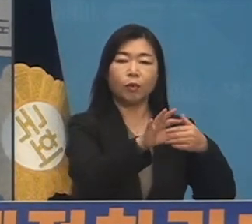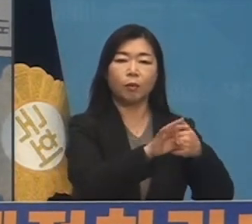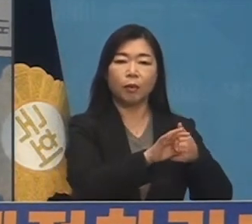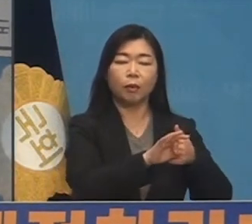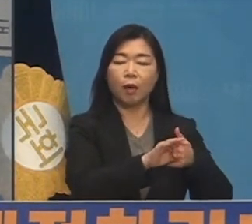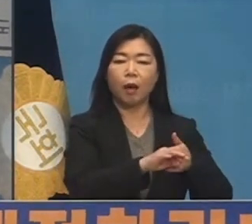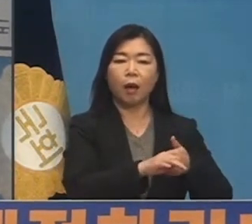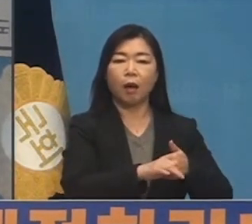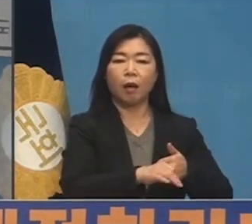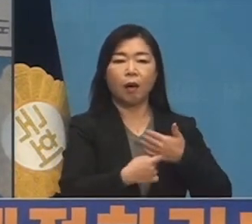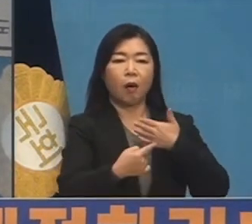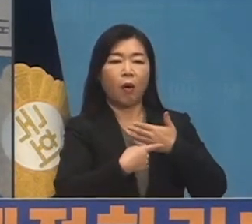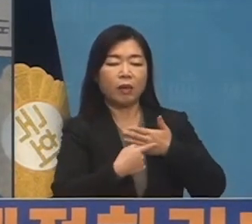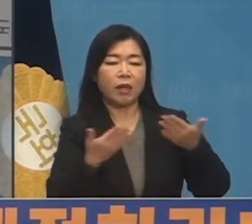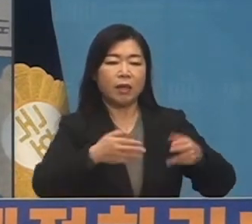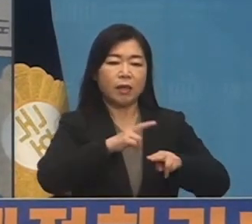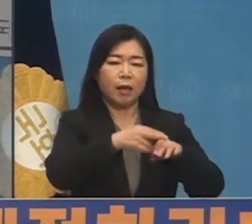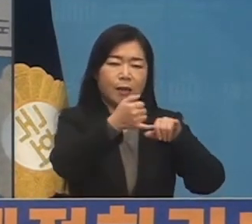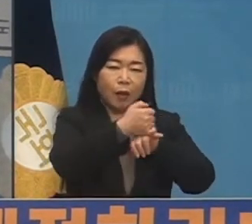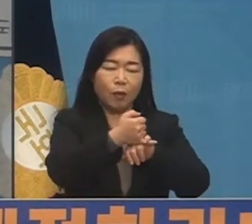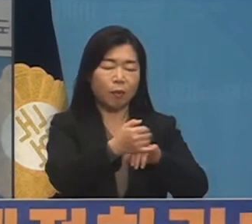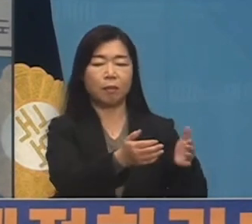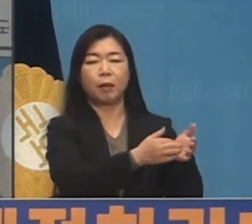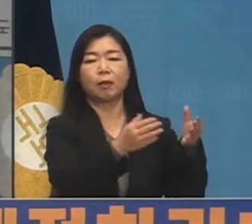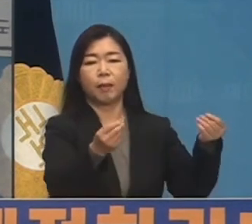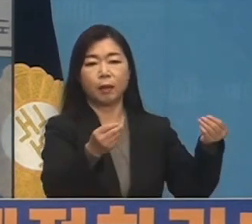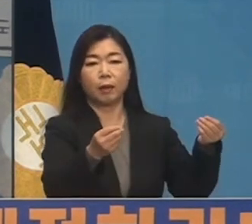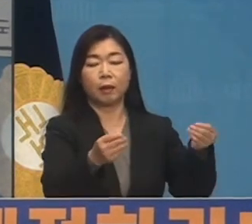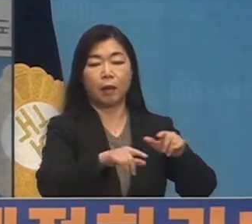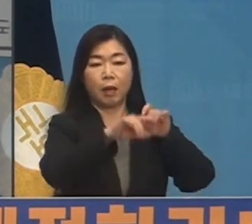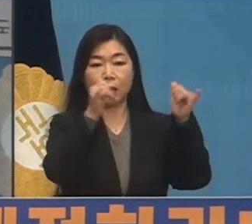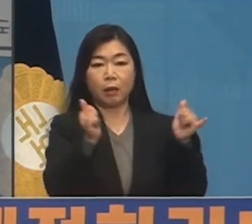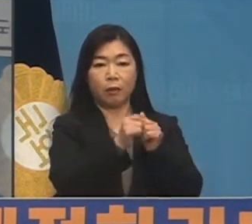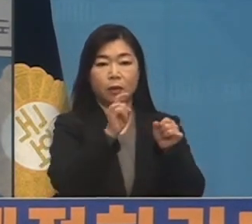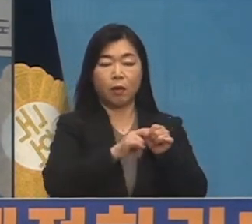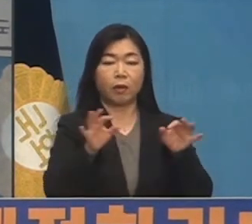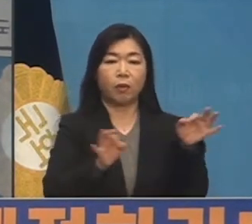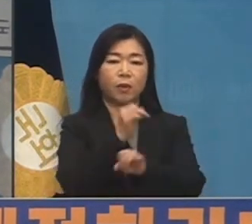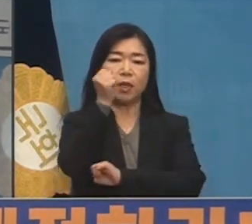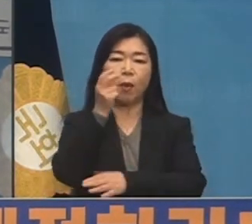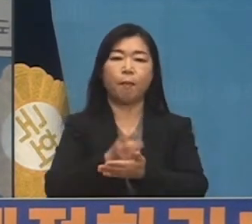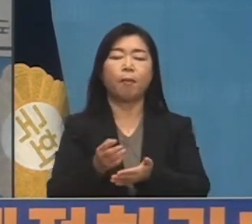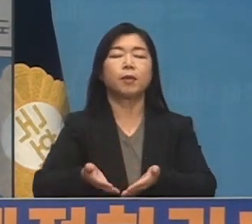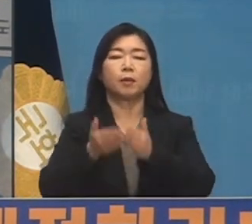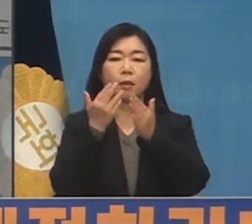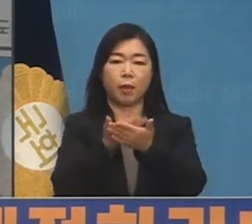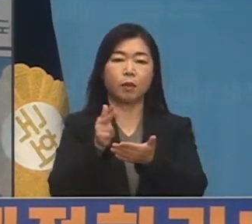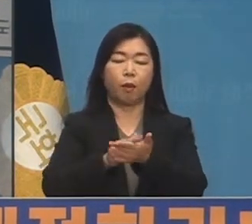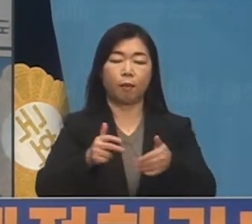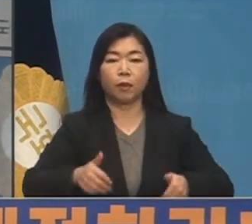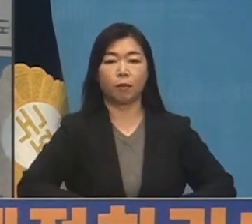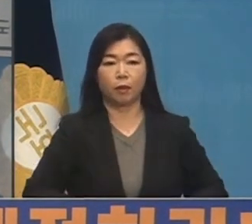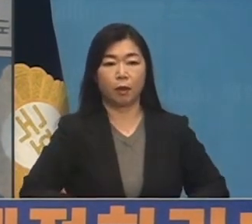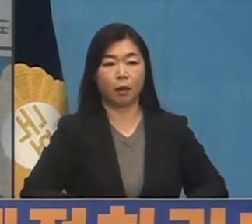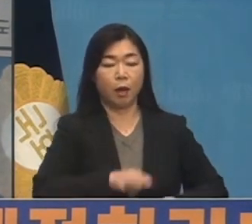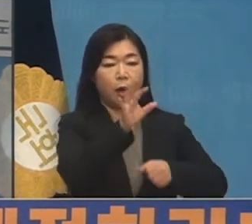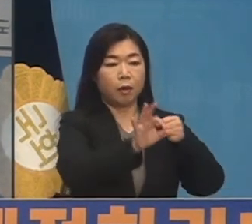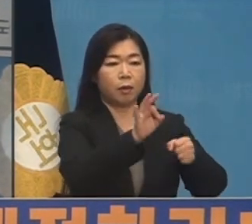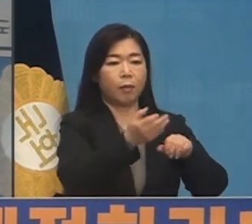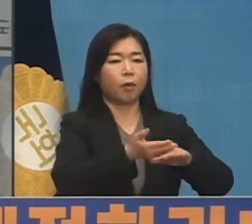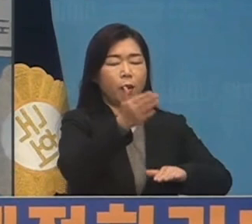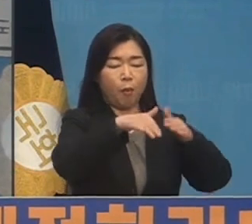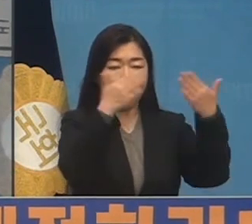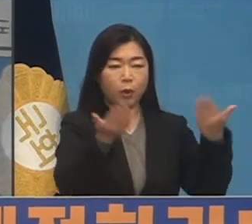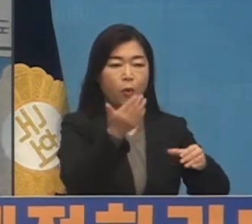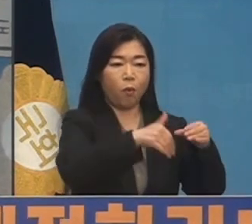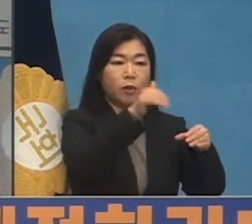경쟁은 그만하고 사회적 경제 기본법을 제정해야 합니다. 최근 10년 넘게 모든